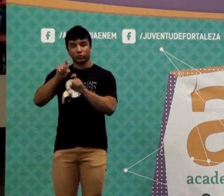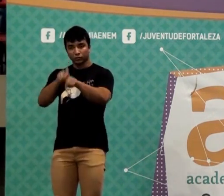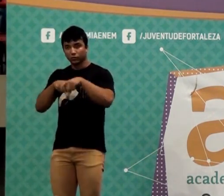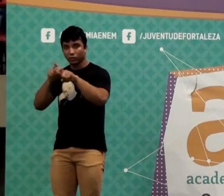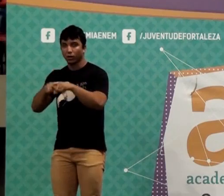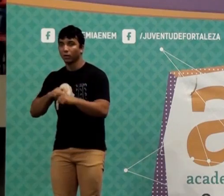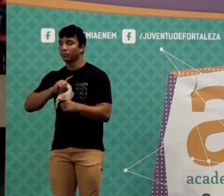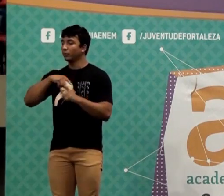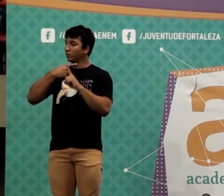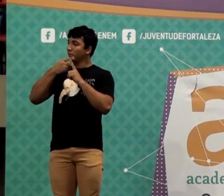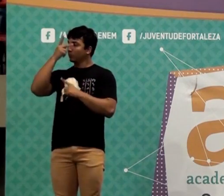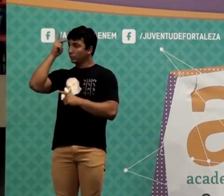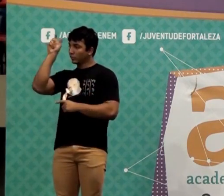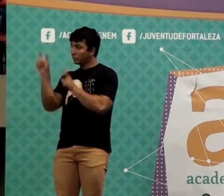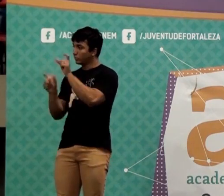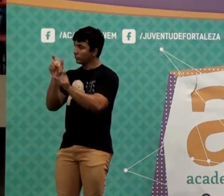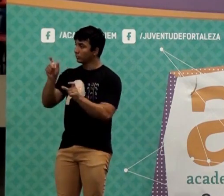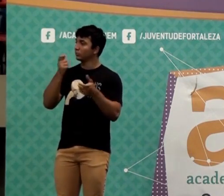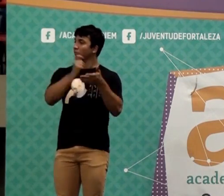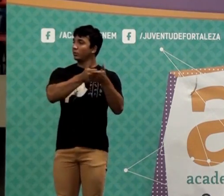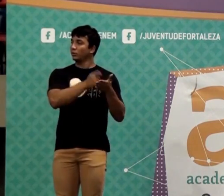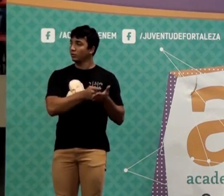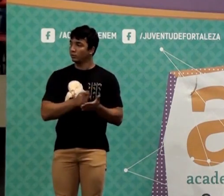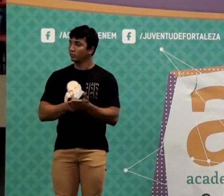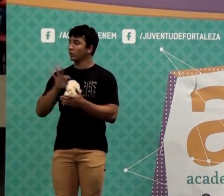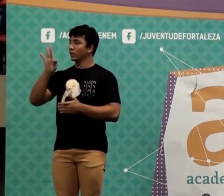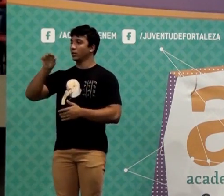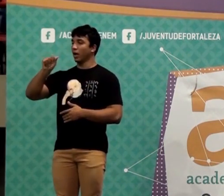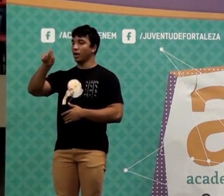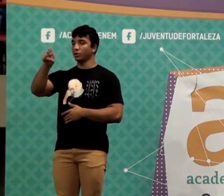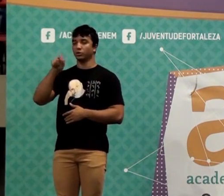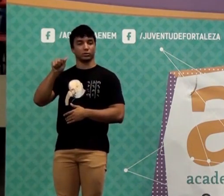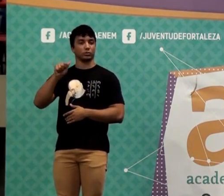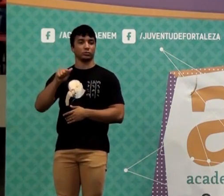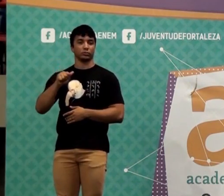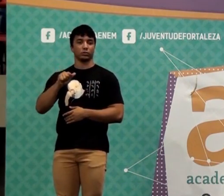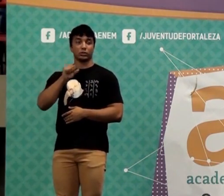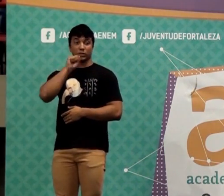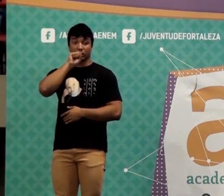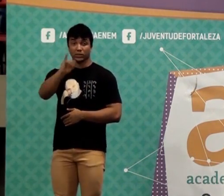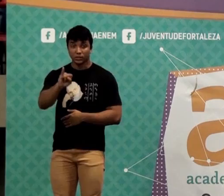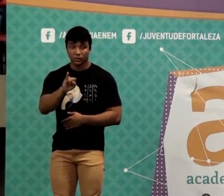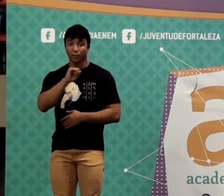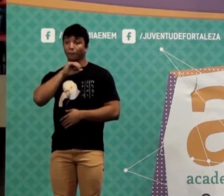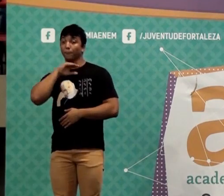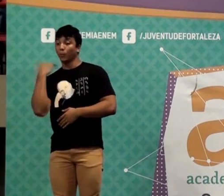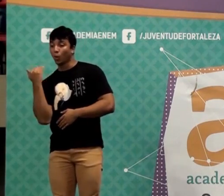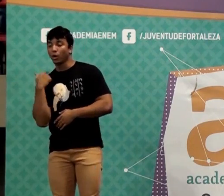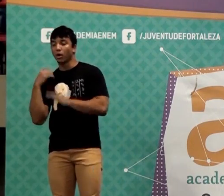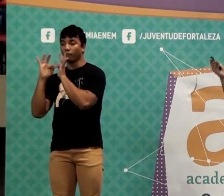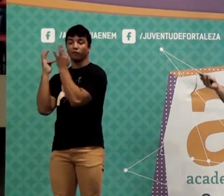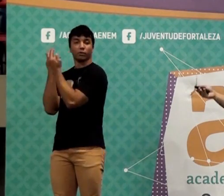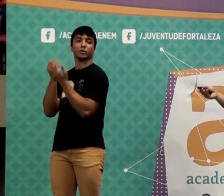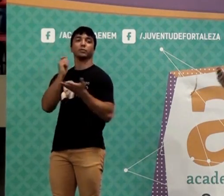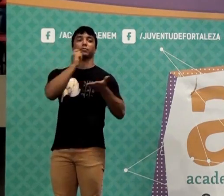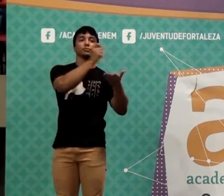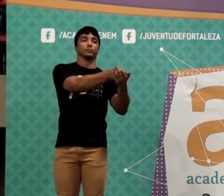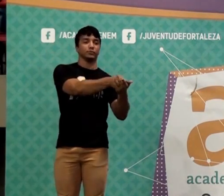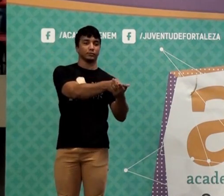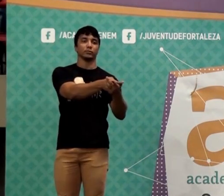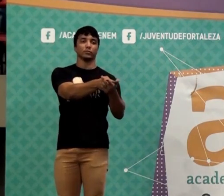certo? Mas ainda não acabou. Tinha formariagem. Se tu casar,